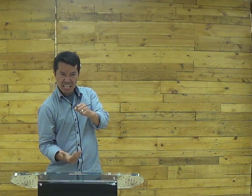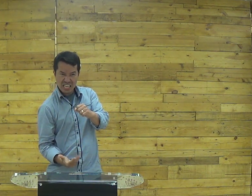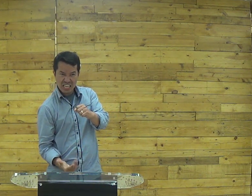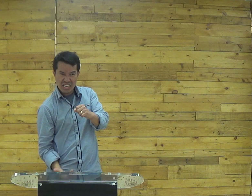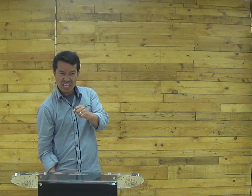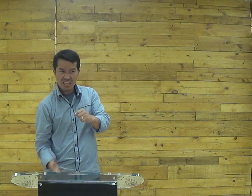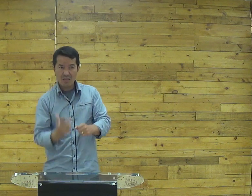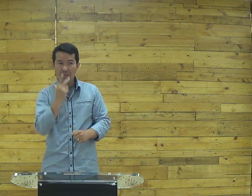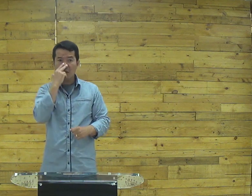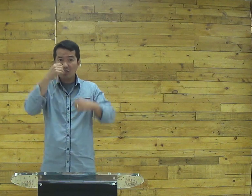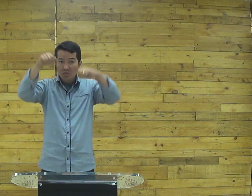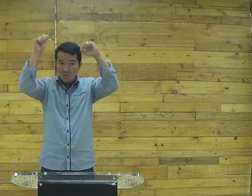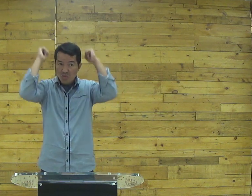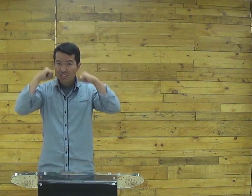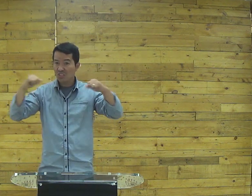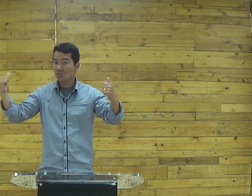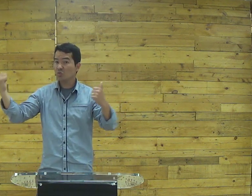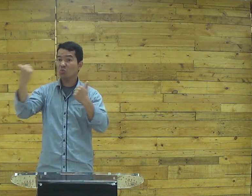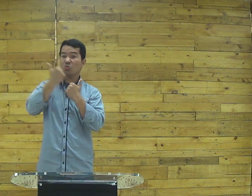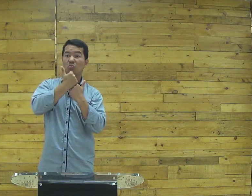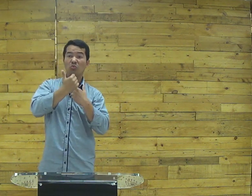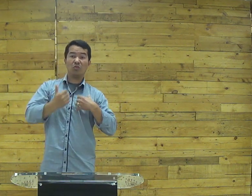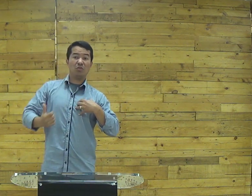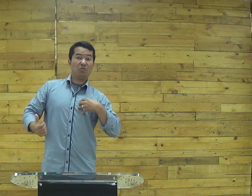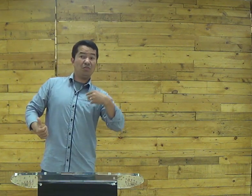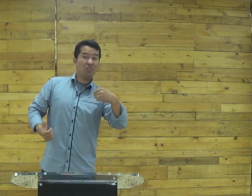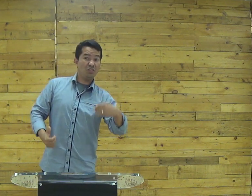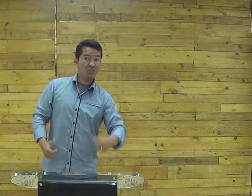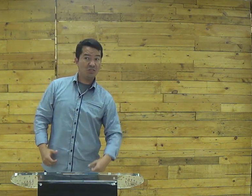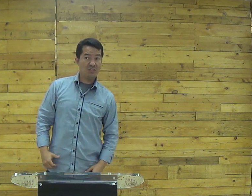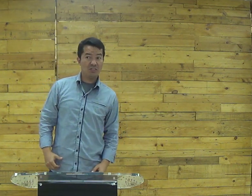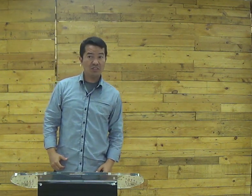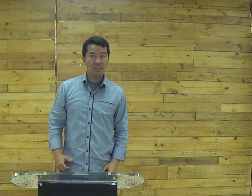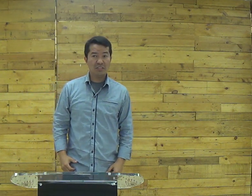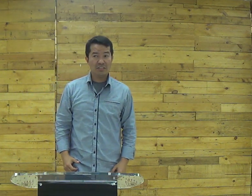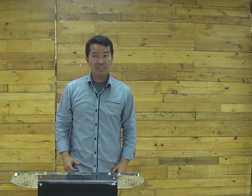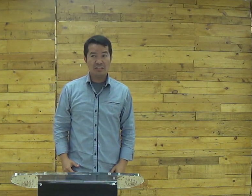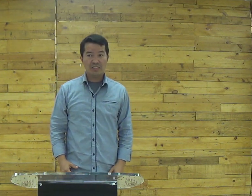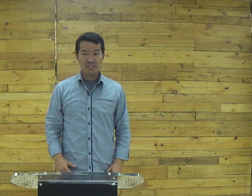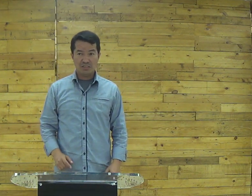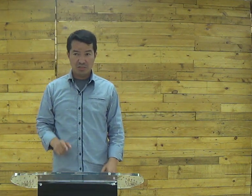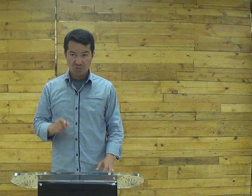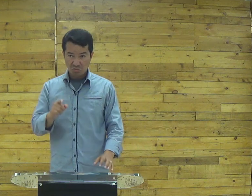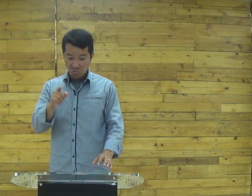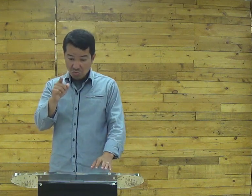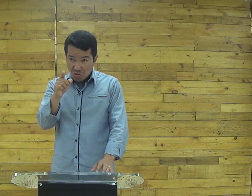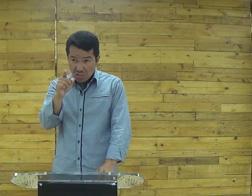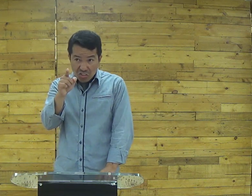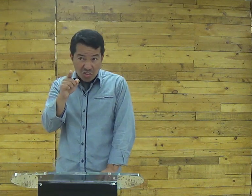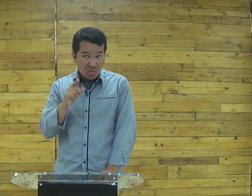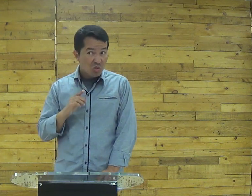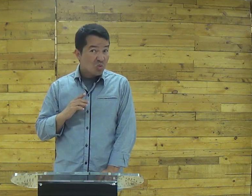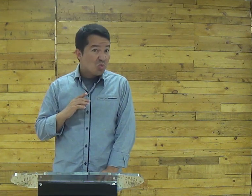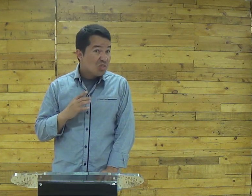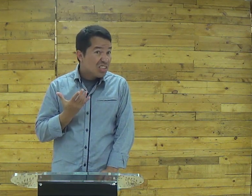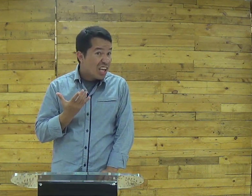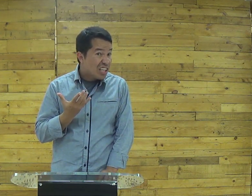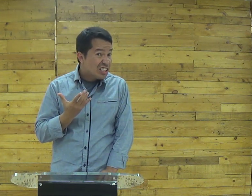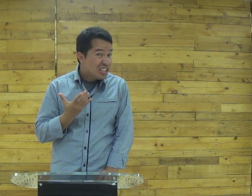o próprio Deus preparou para o sacrifício. Um cordeiro que substituiu o seu filho. Você